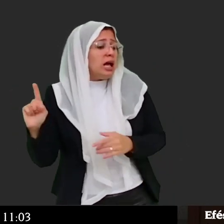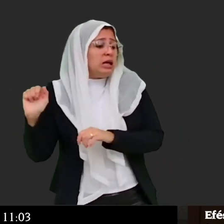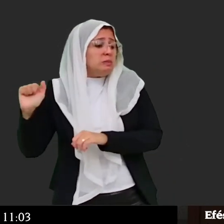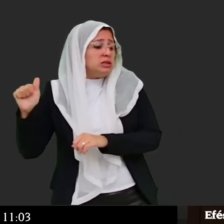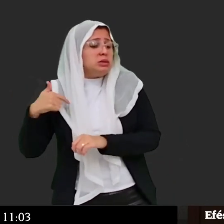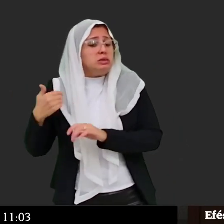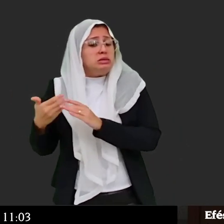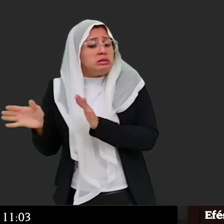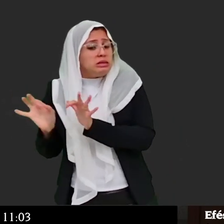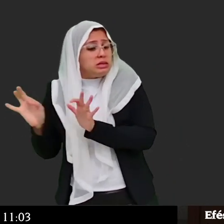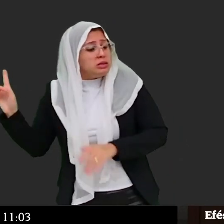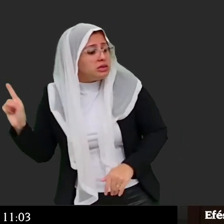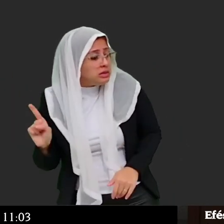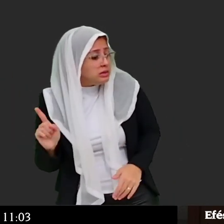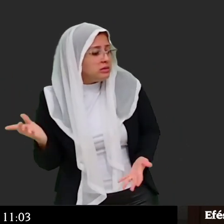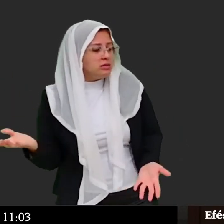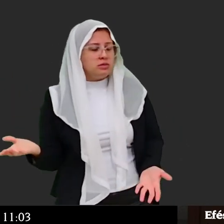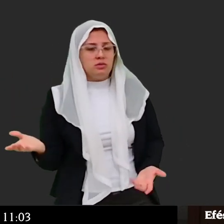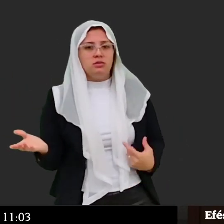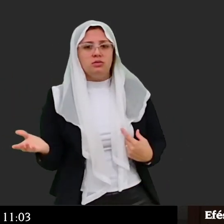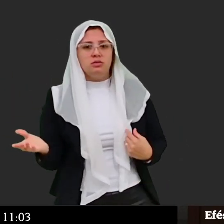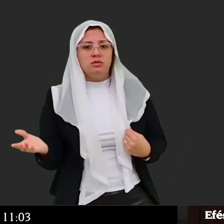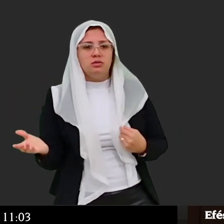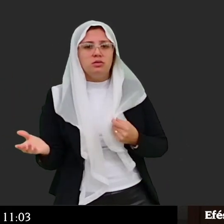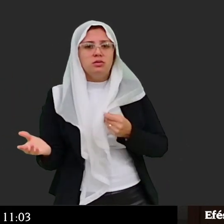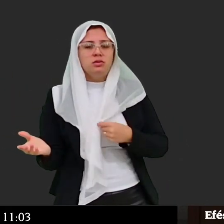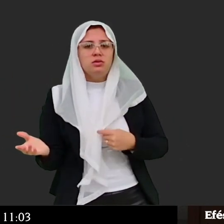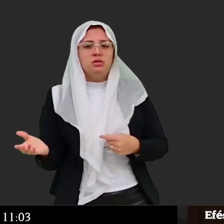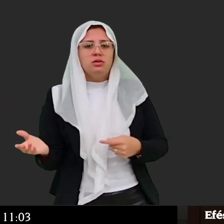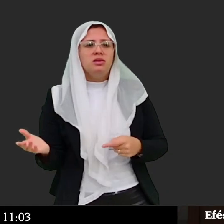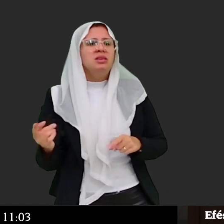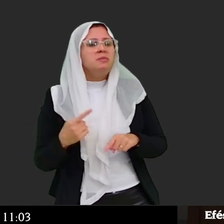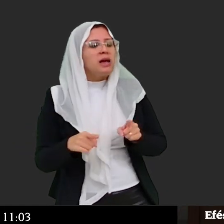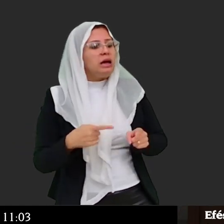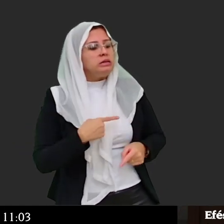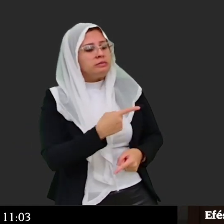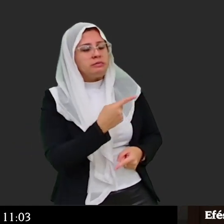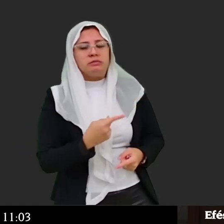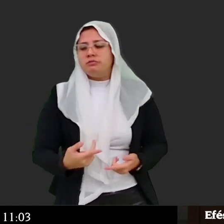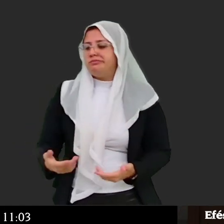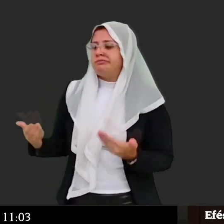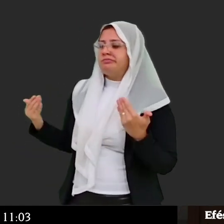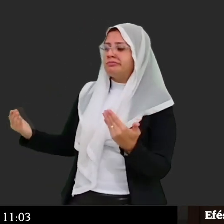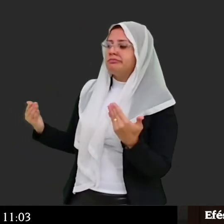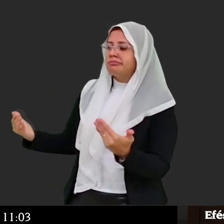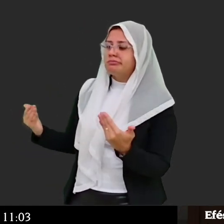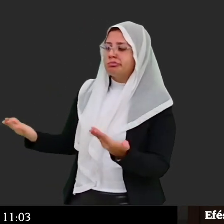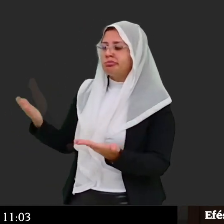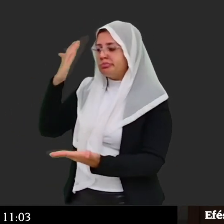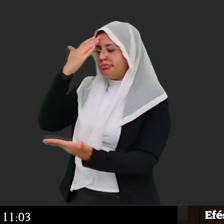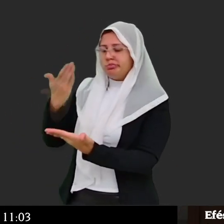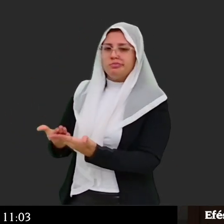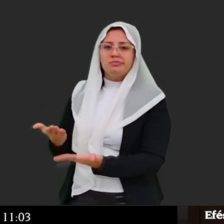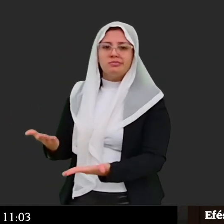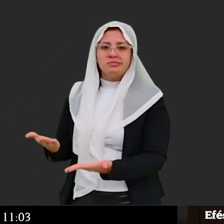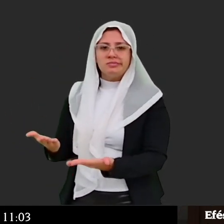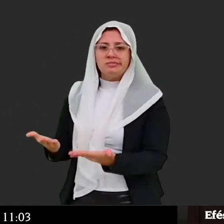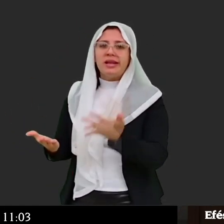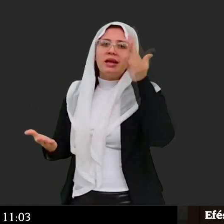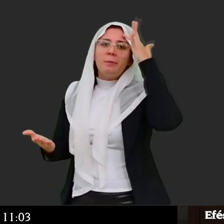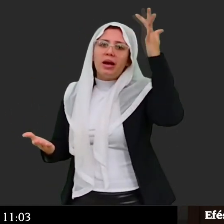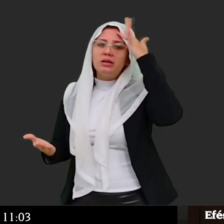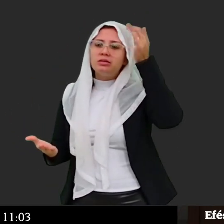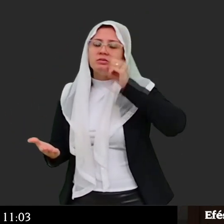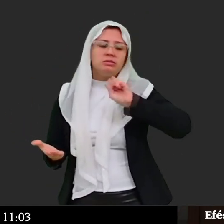entrou. Mas dificilmente volta a mesma comunhão, porque todas as vezes que o marido sai,